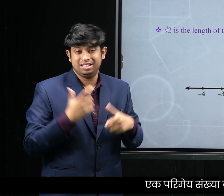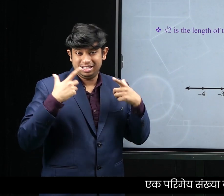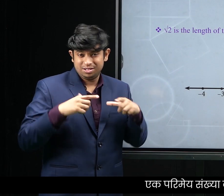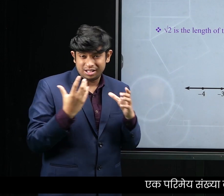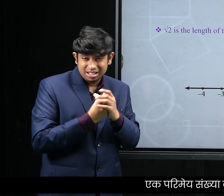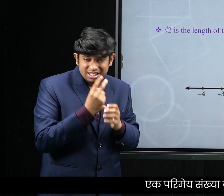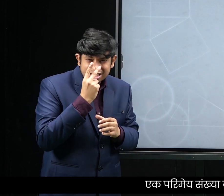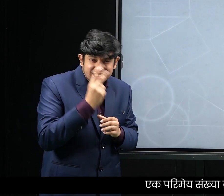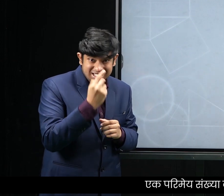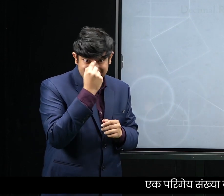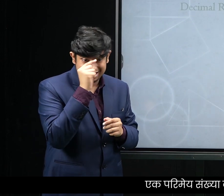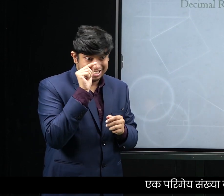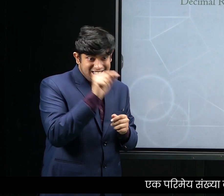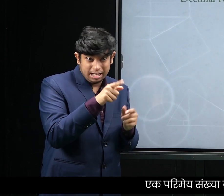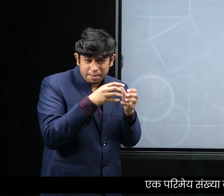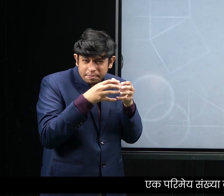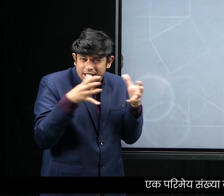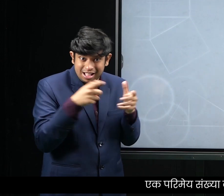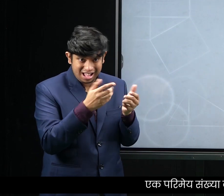एक परिमेय संख्या का दशमलव प्रतिनिधित्व।